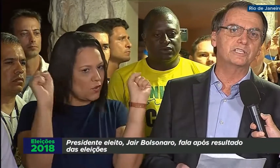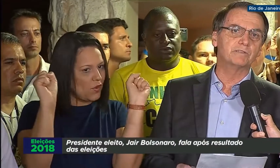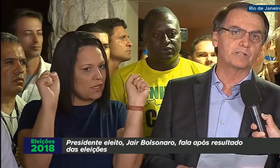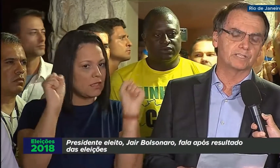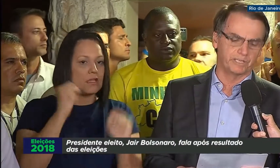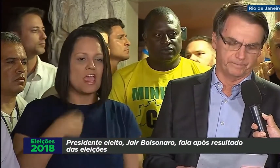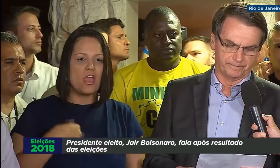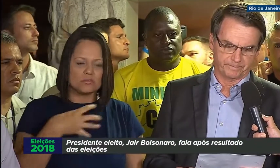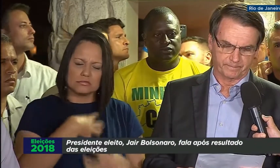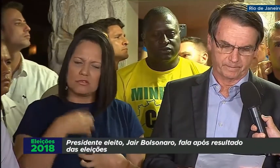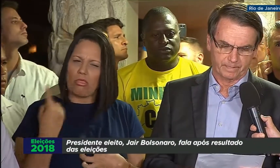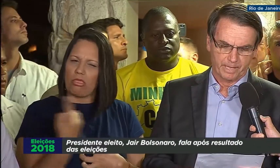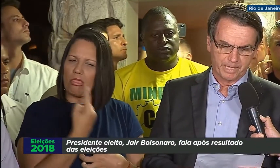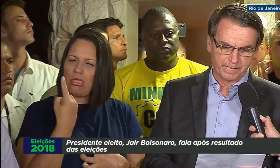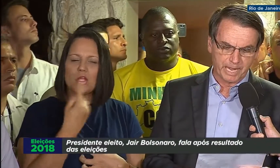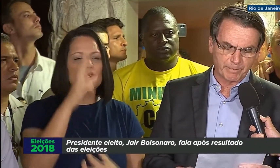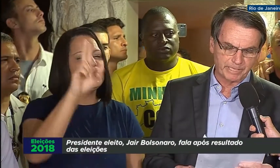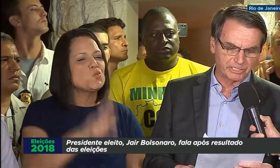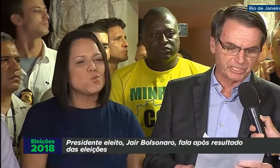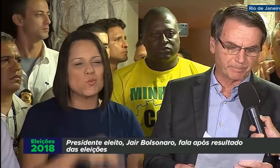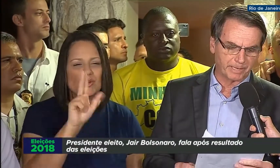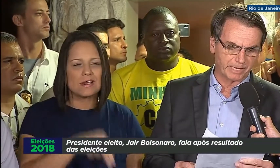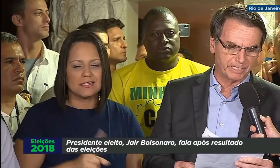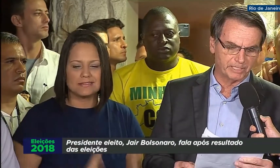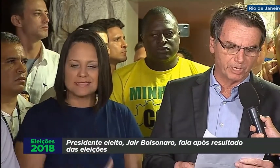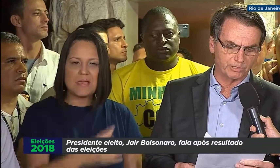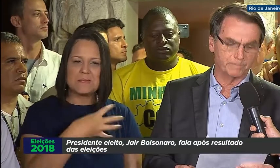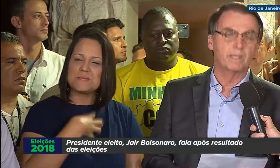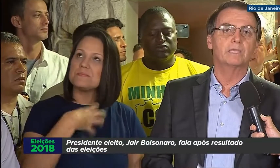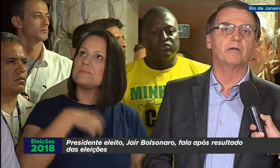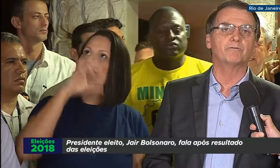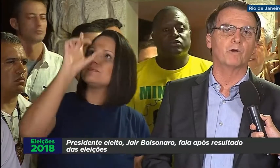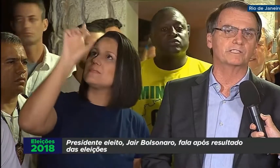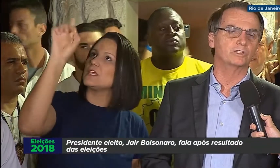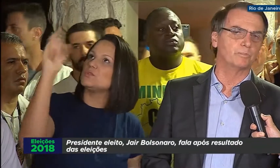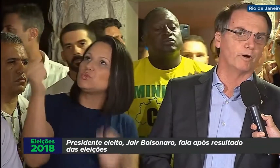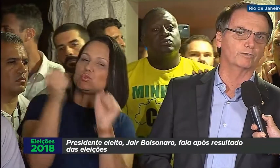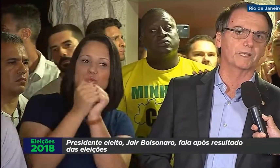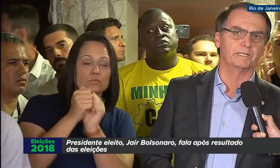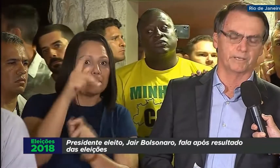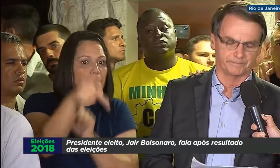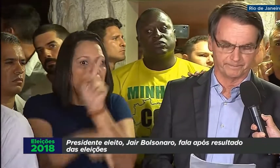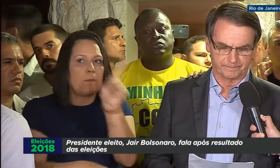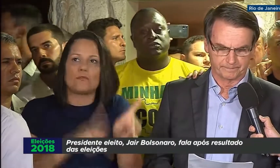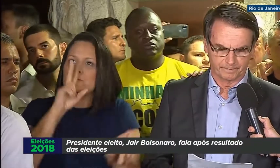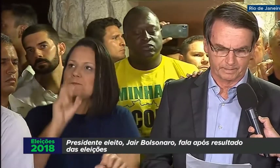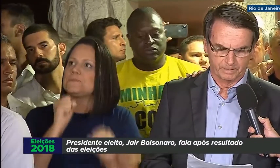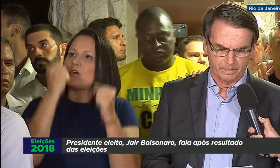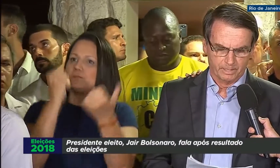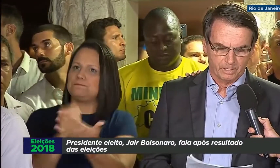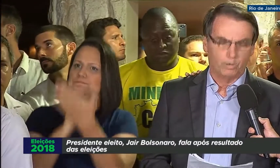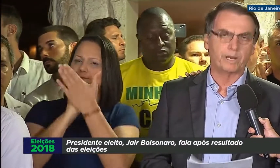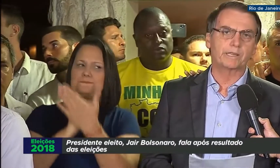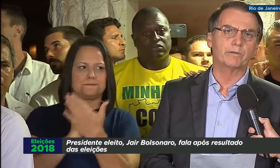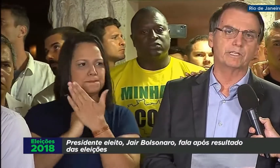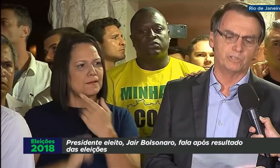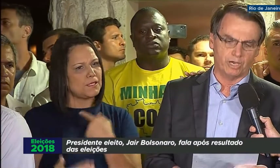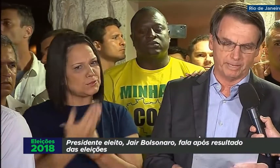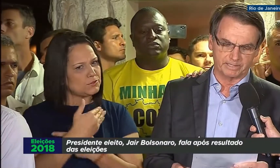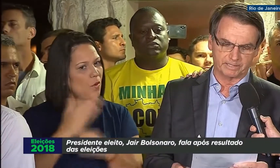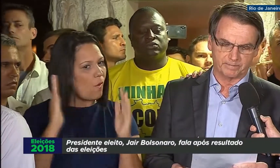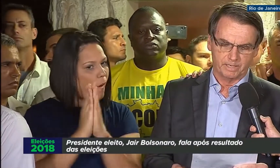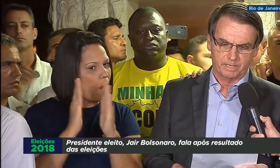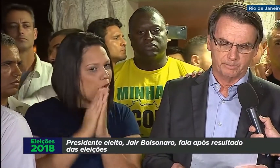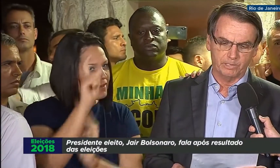Nunca estive sozinho. Sempre senti a presença de Deus e a força do povo brasileiro. Orações